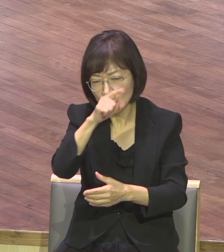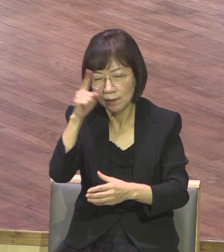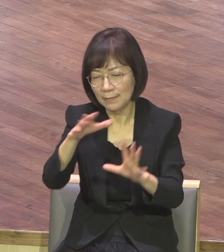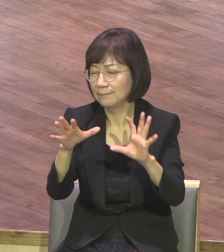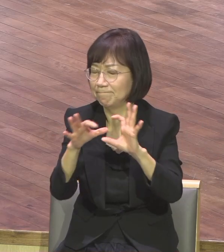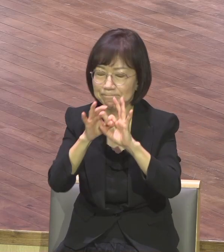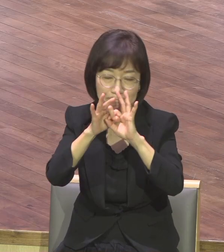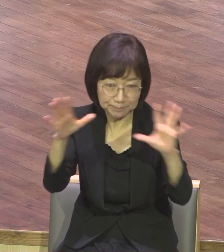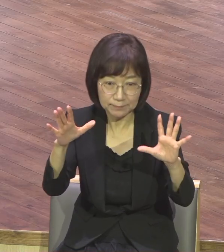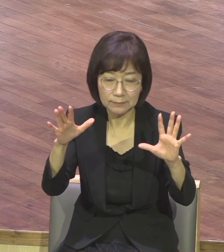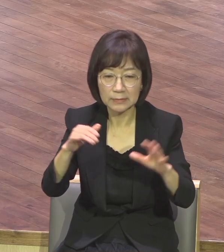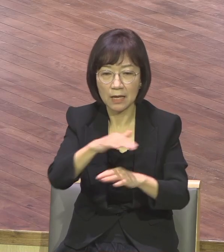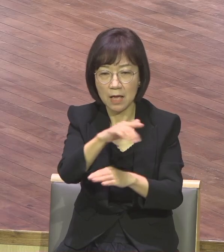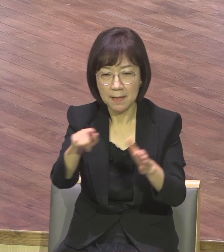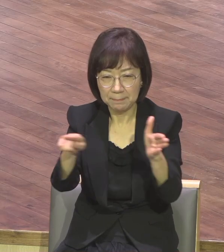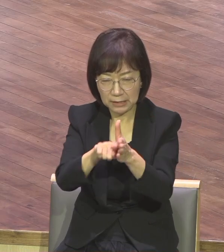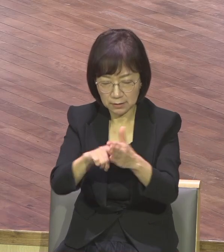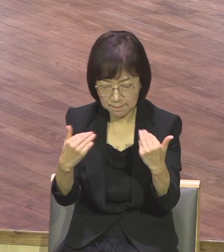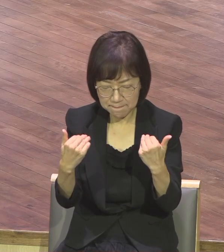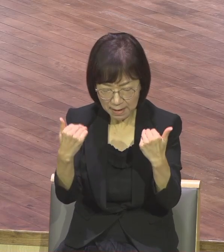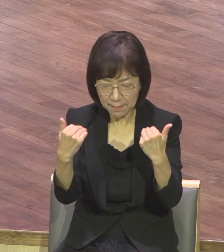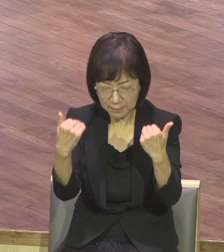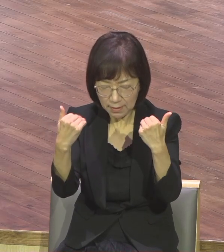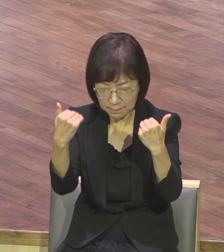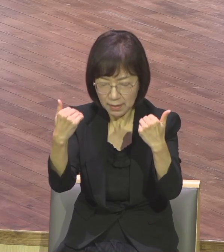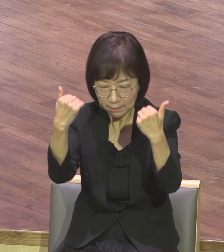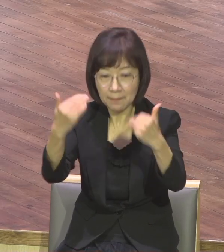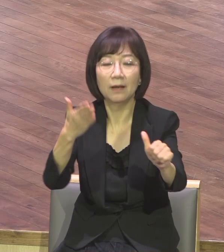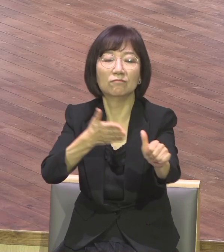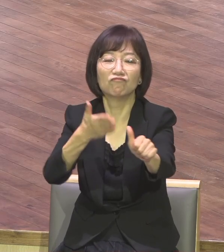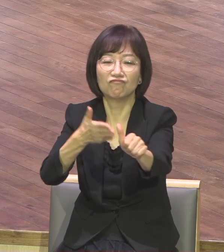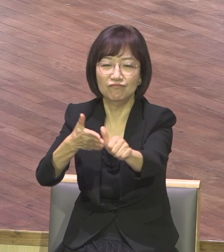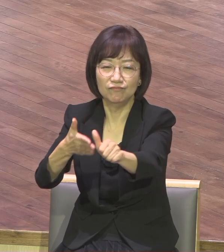변명하지 말고 자라가라. 자라가라.